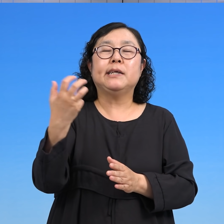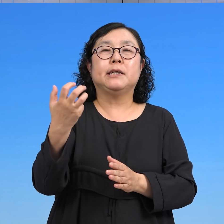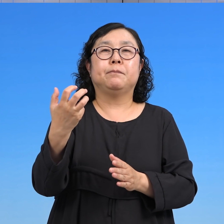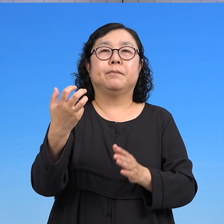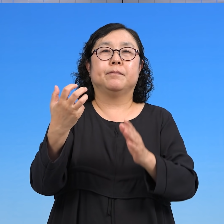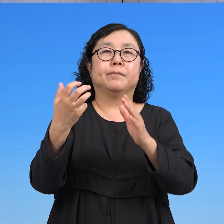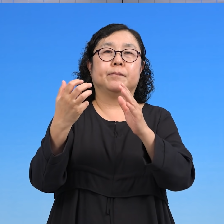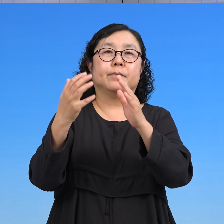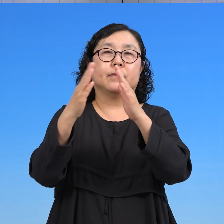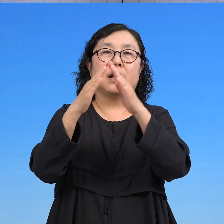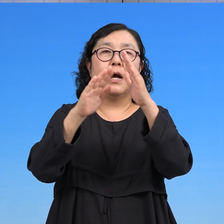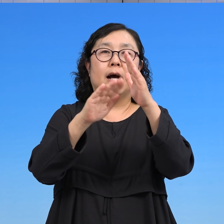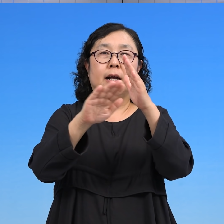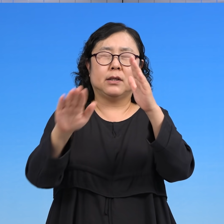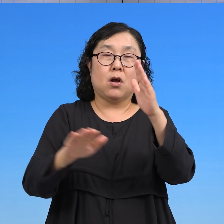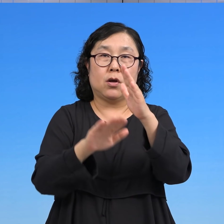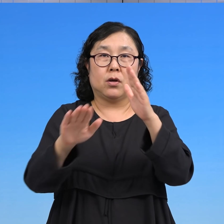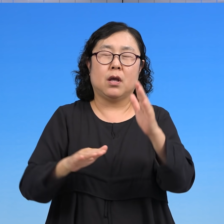80가정이에요 80가정